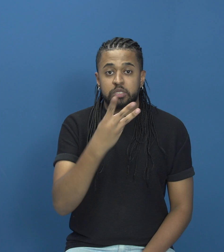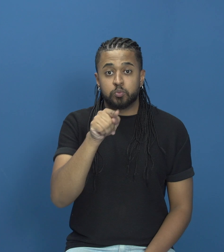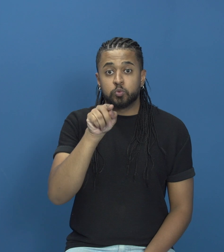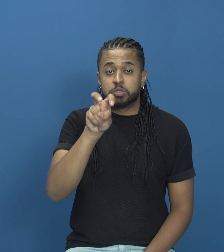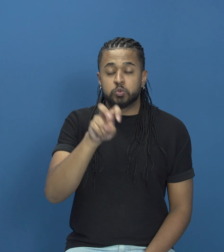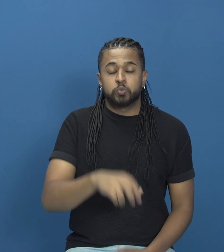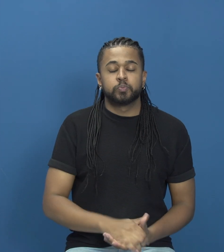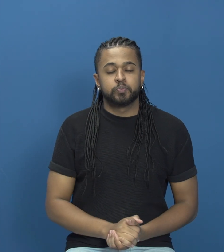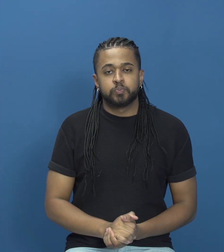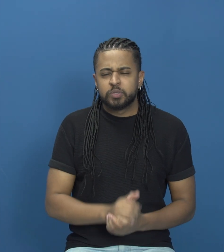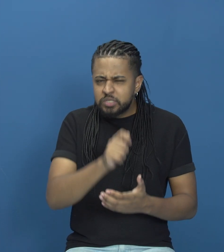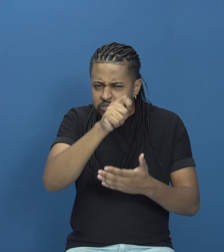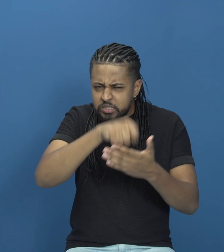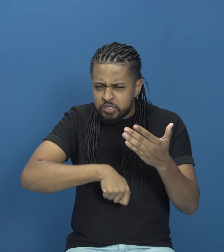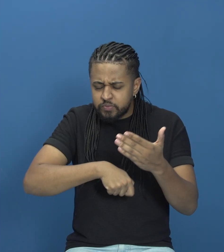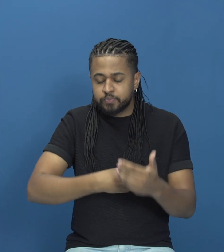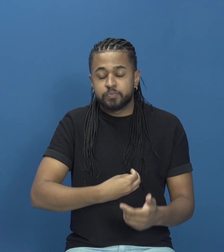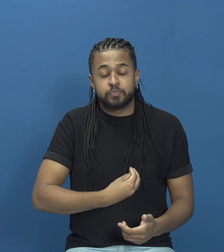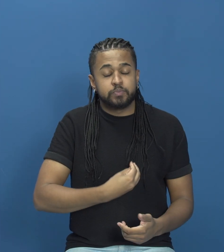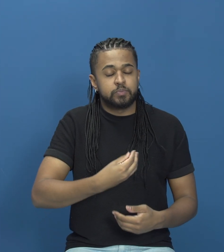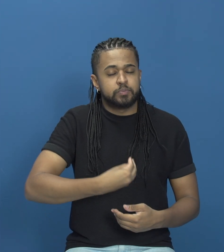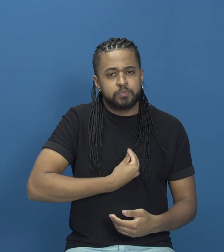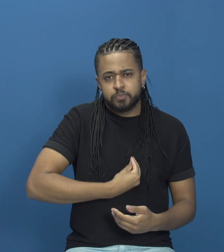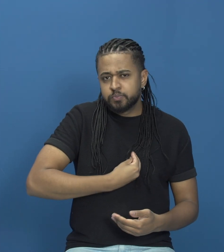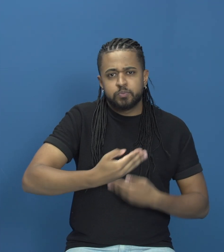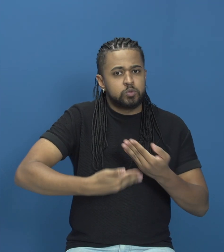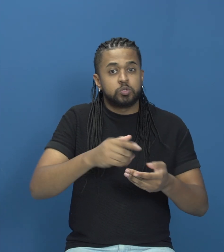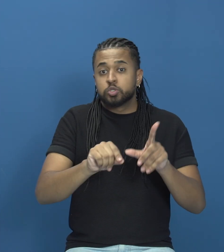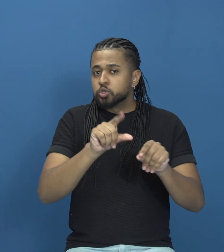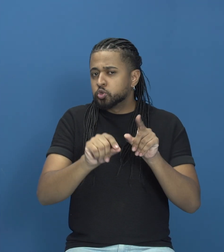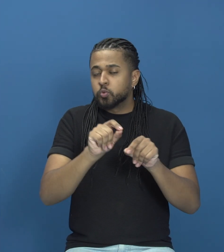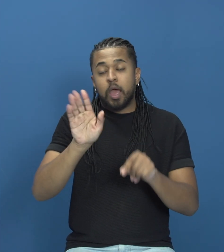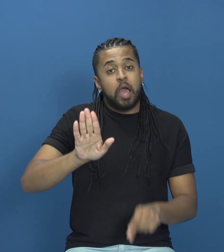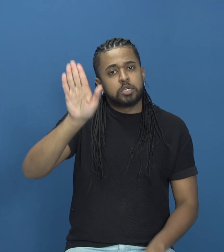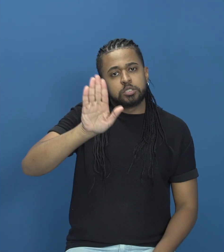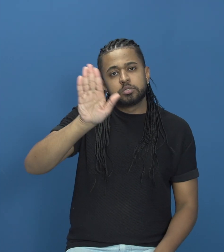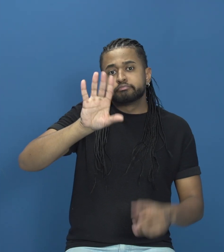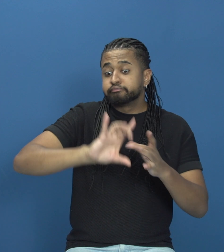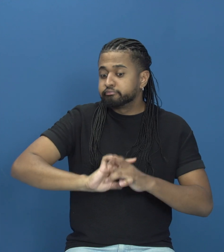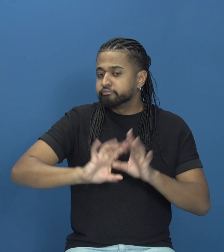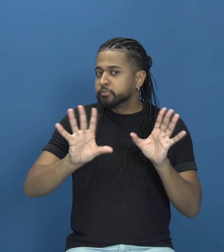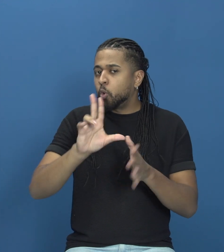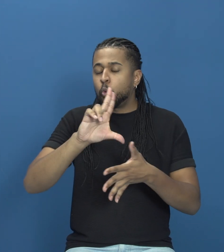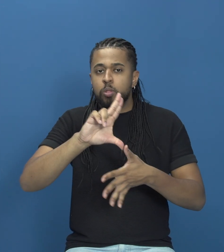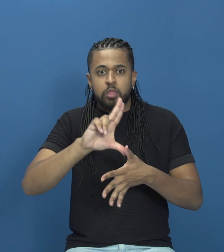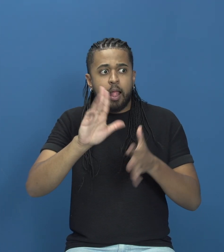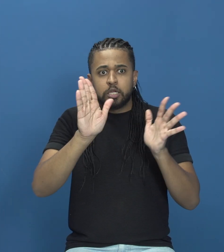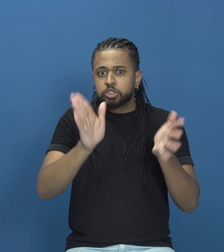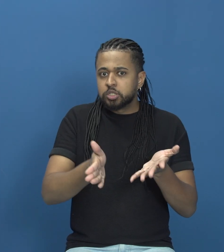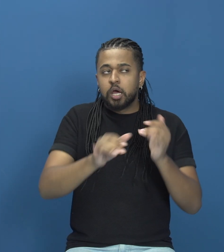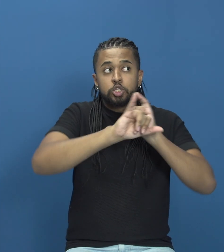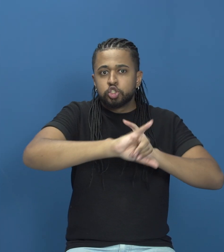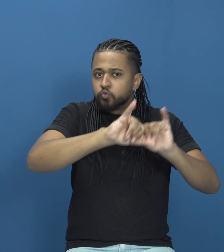3.5. Ao se inscrever no presente processo seletivo, o candidato autoriza a UNILA, desde já,